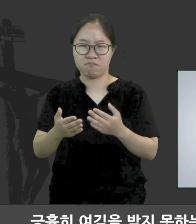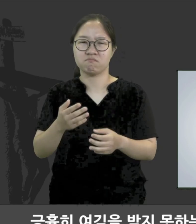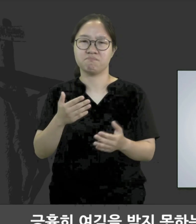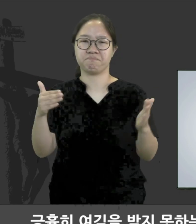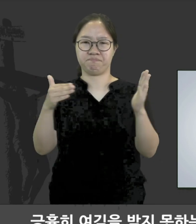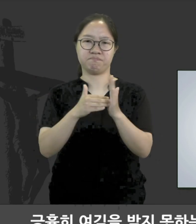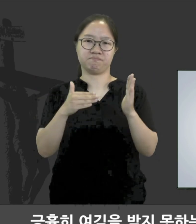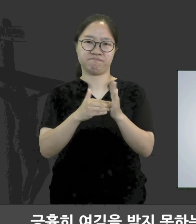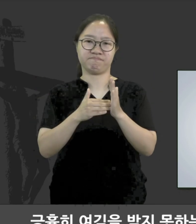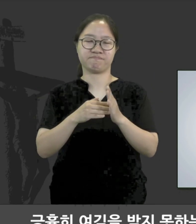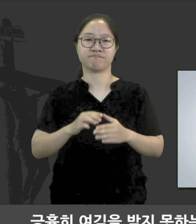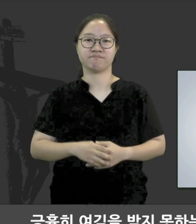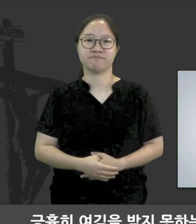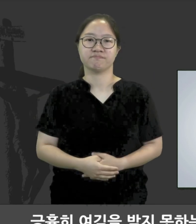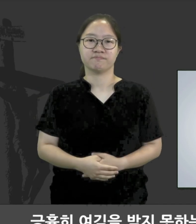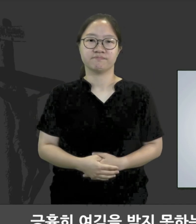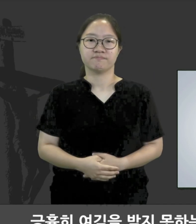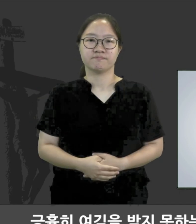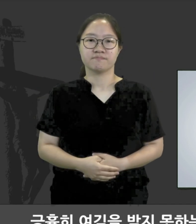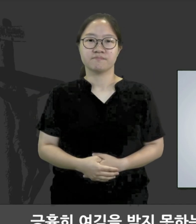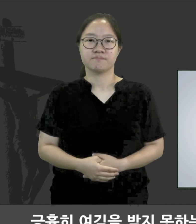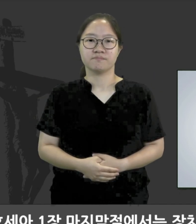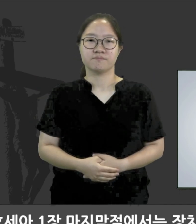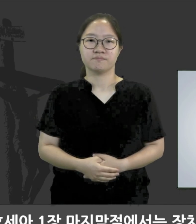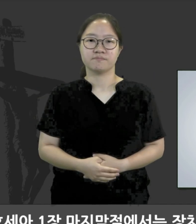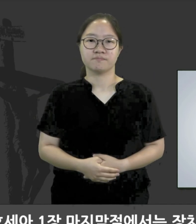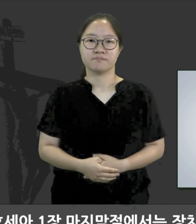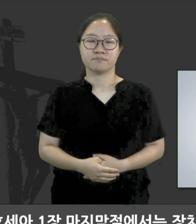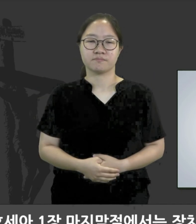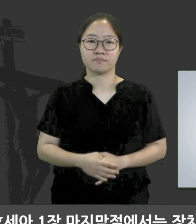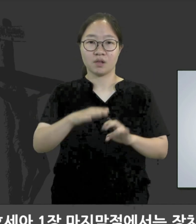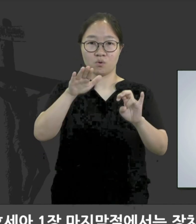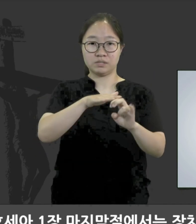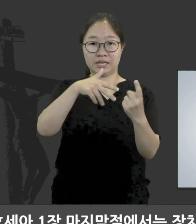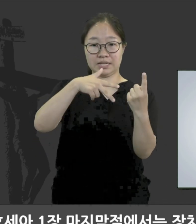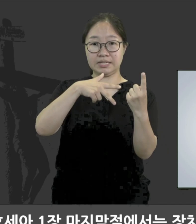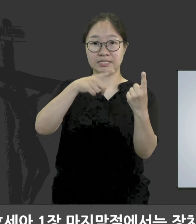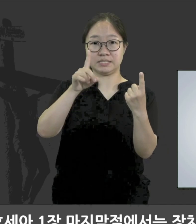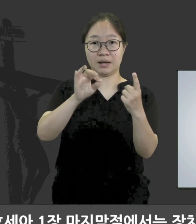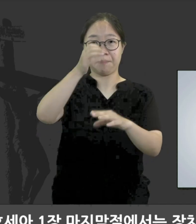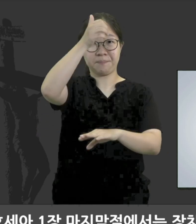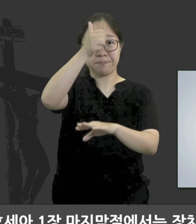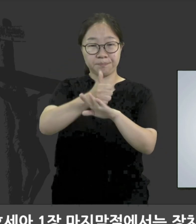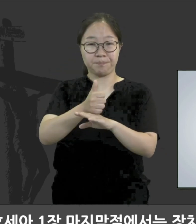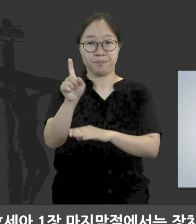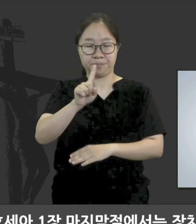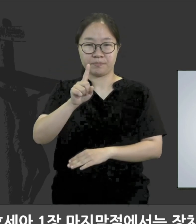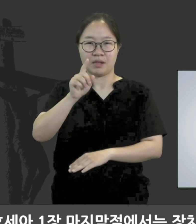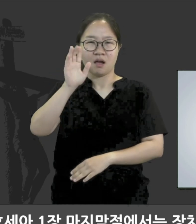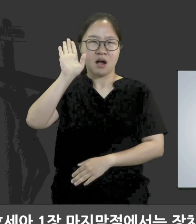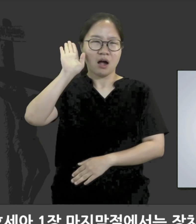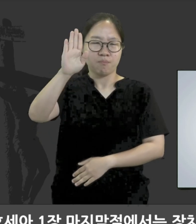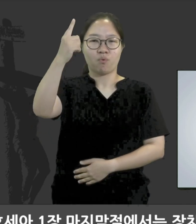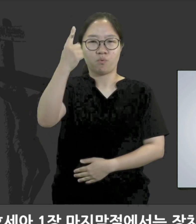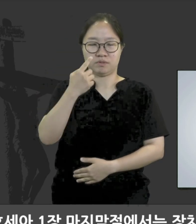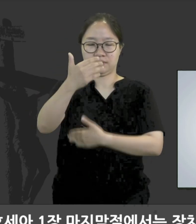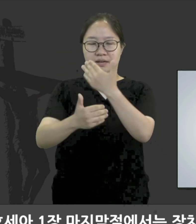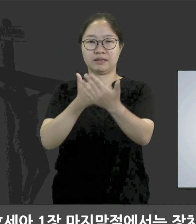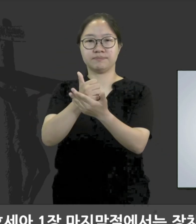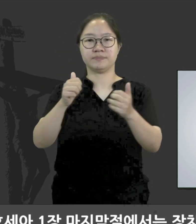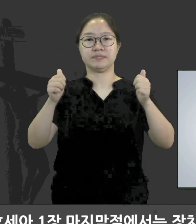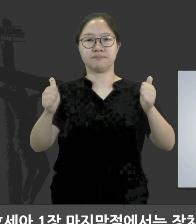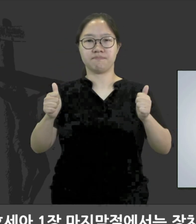것이 무엇인지 경험했을 것입니다. 호세아 1장 마지막 절에서는 장차 임할 하나님의